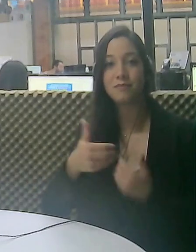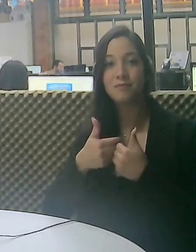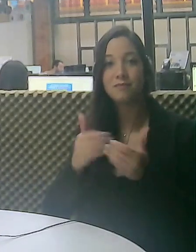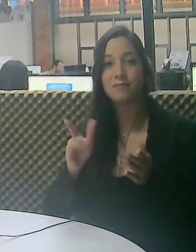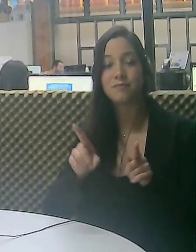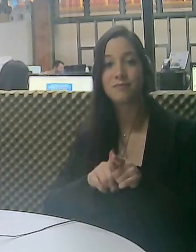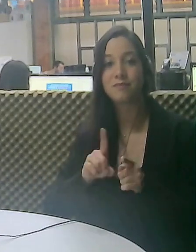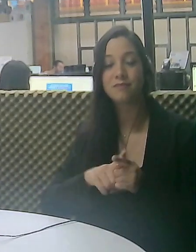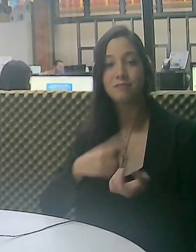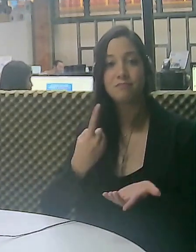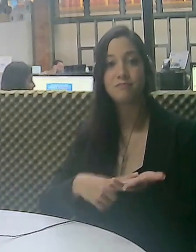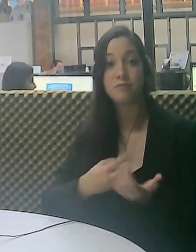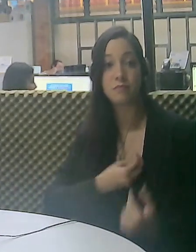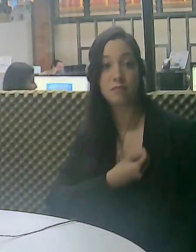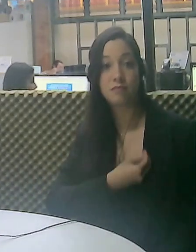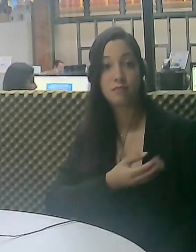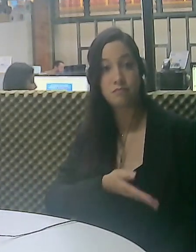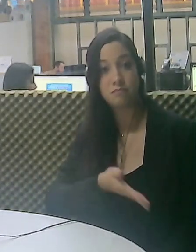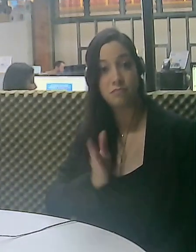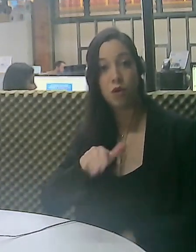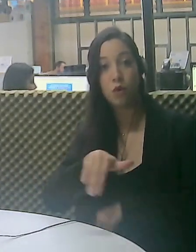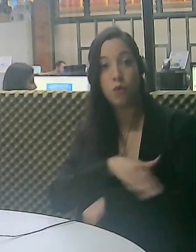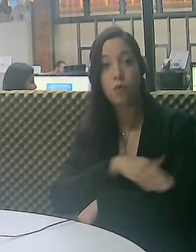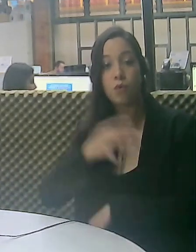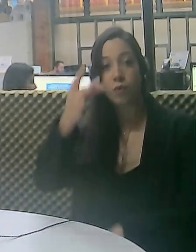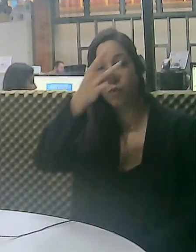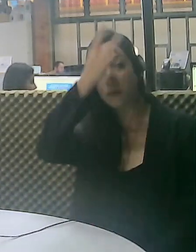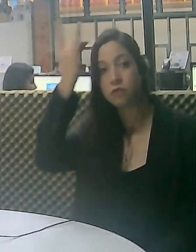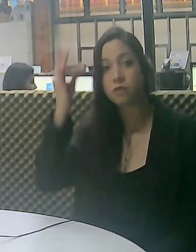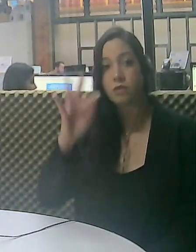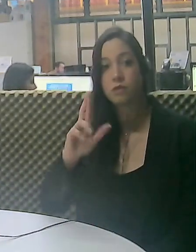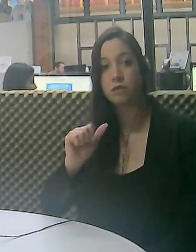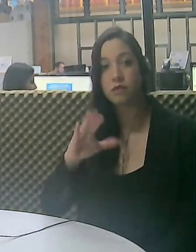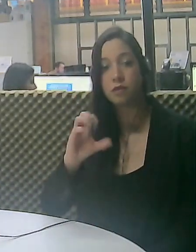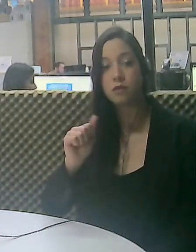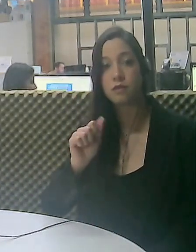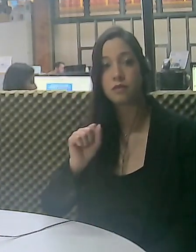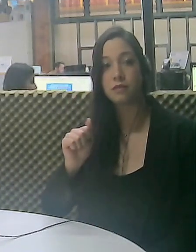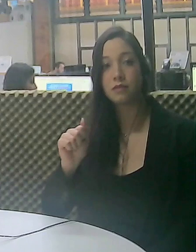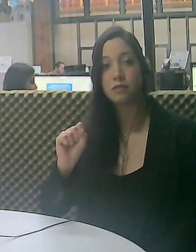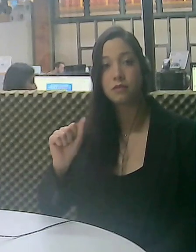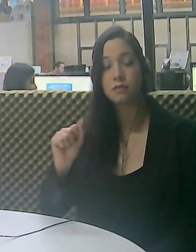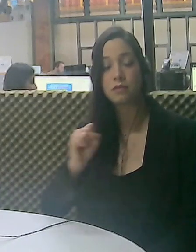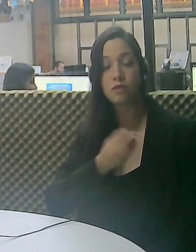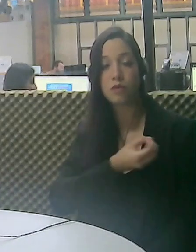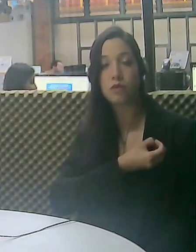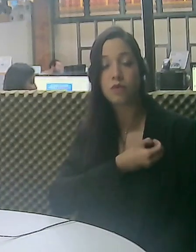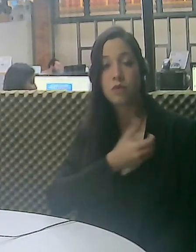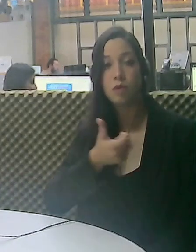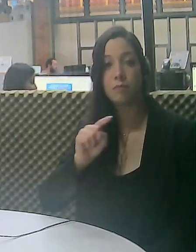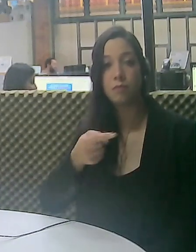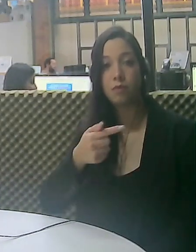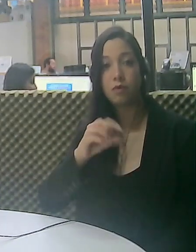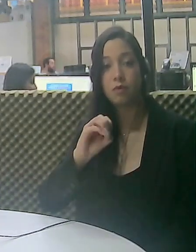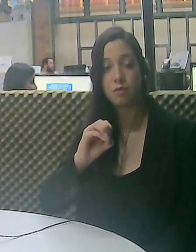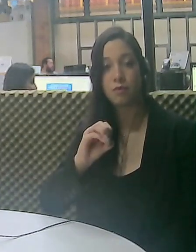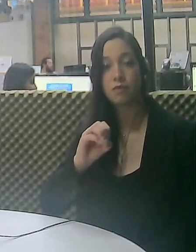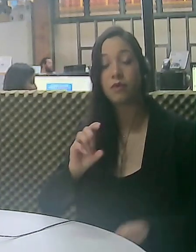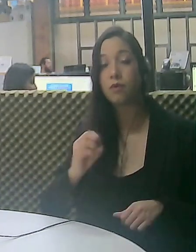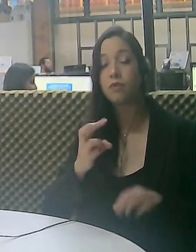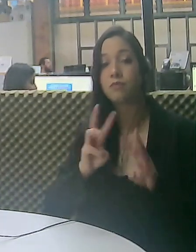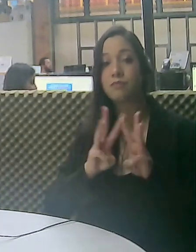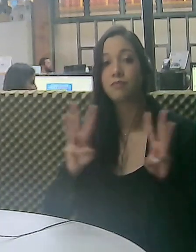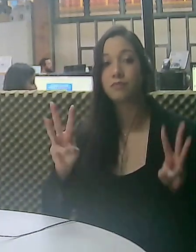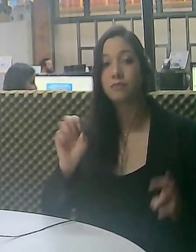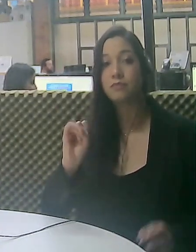se candidate presencialmente na rua São Francisco de Assis, número 1070, ou pela plataforma online, o site